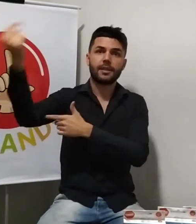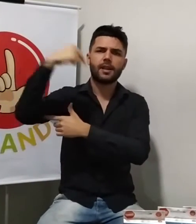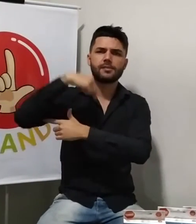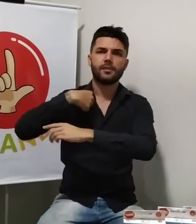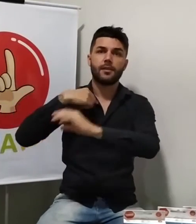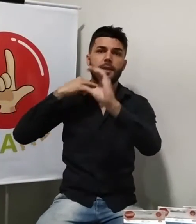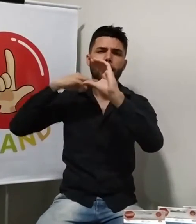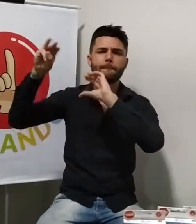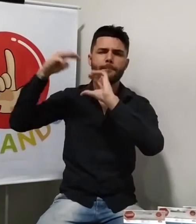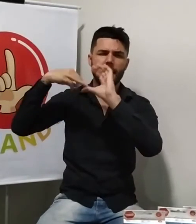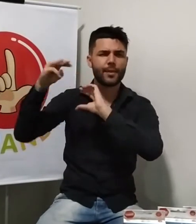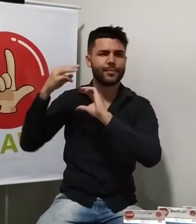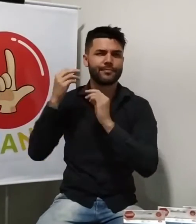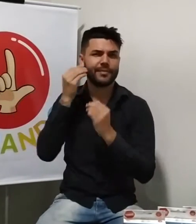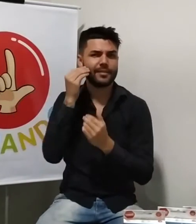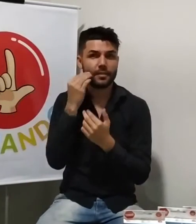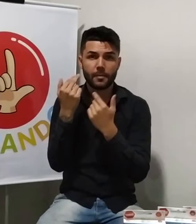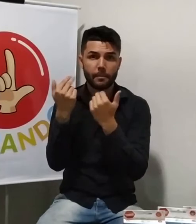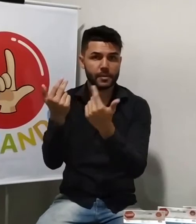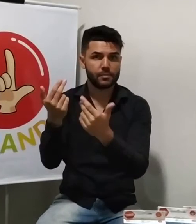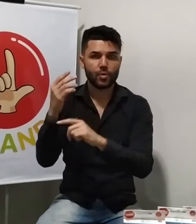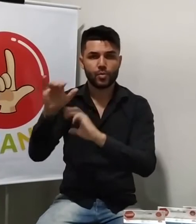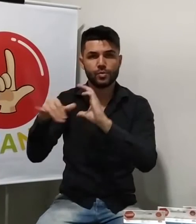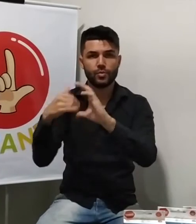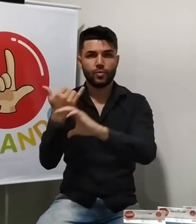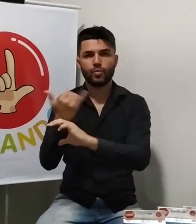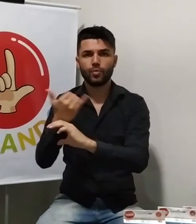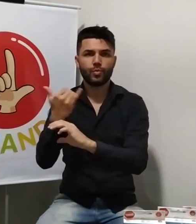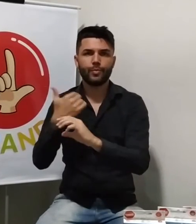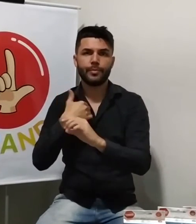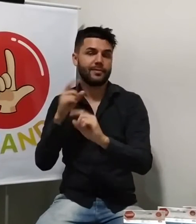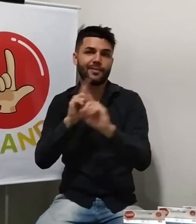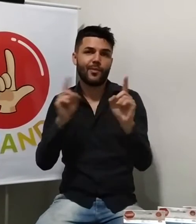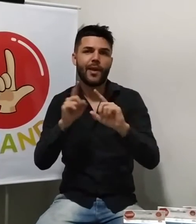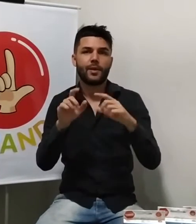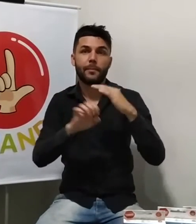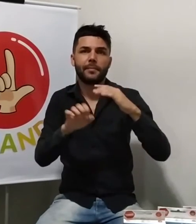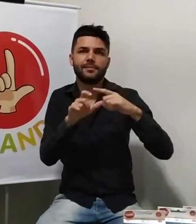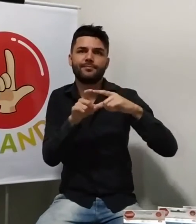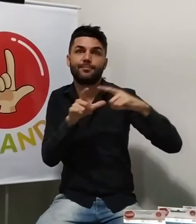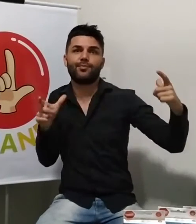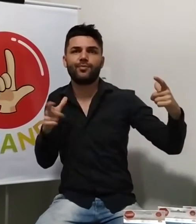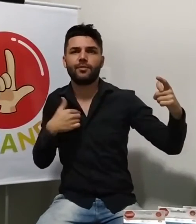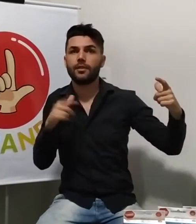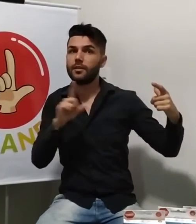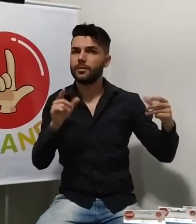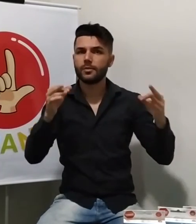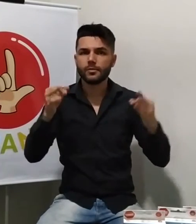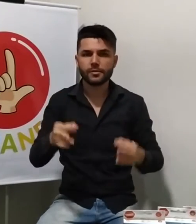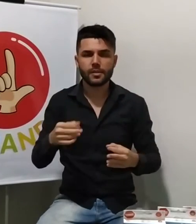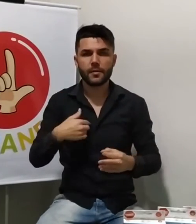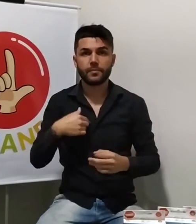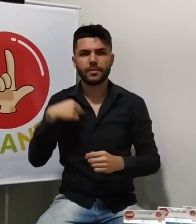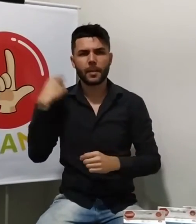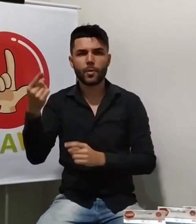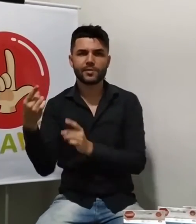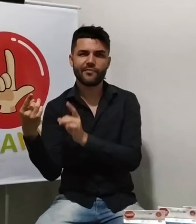fez um esqueminha muito parecido com o YouTube, só que azulzinho e tal. Eu falei, agora eu vou vender isso pra quem não quer usar o YouTube,